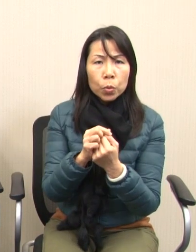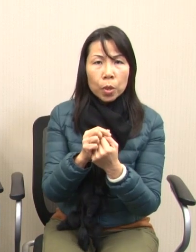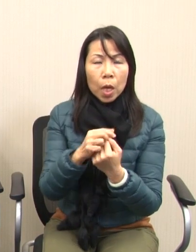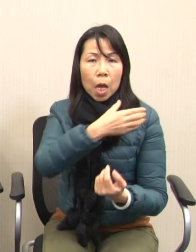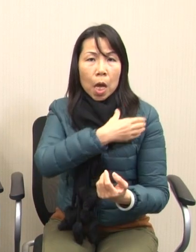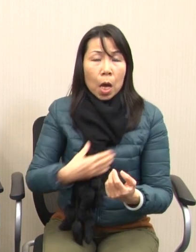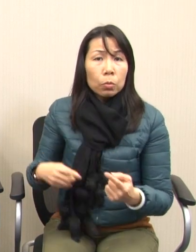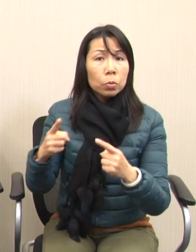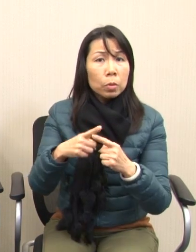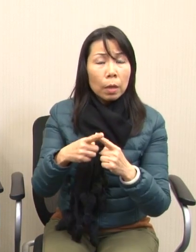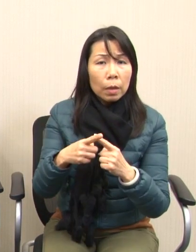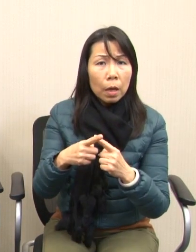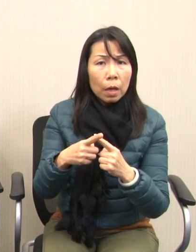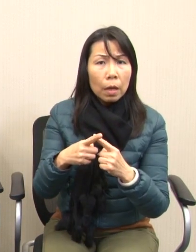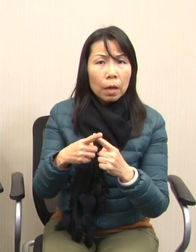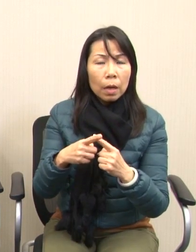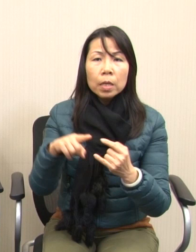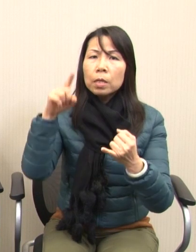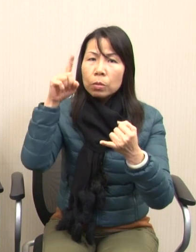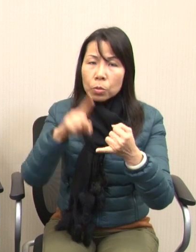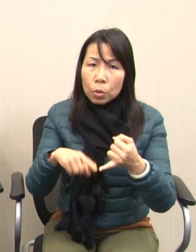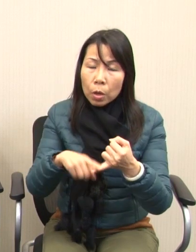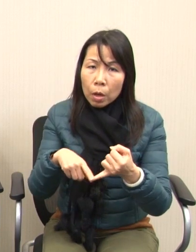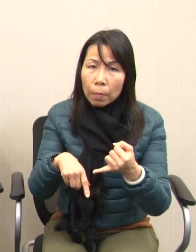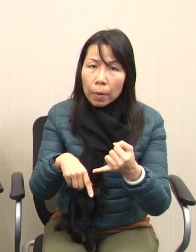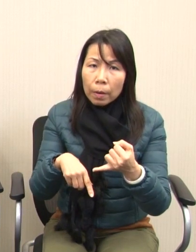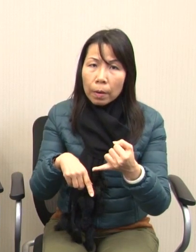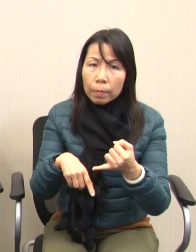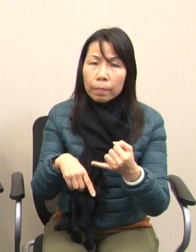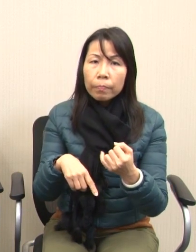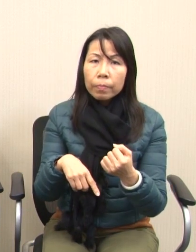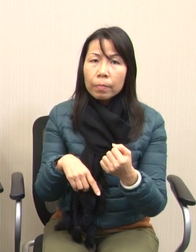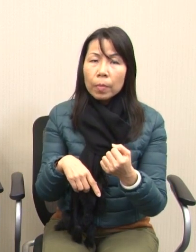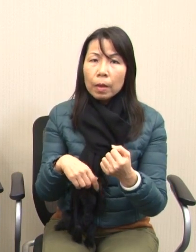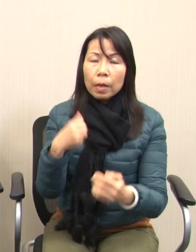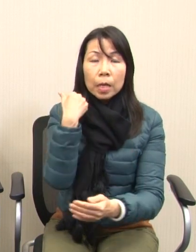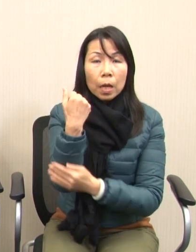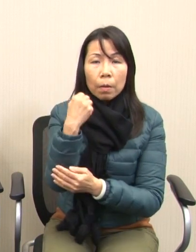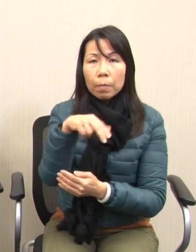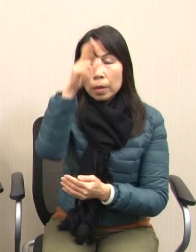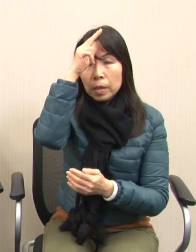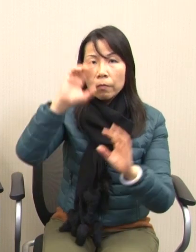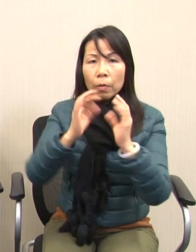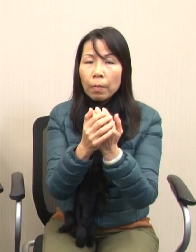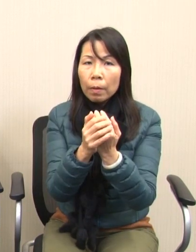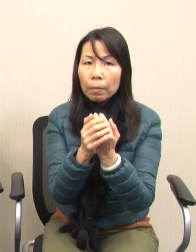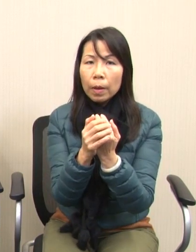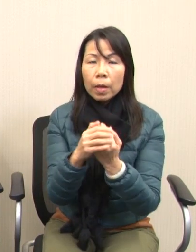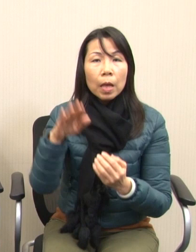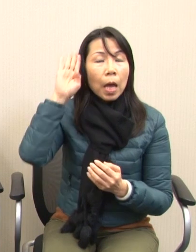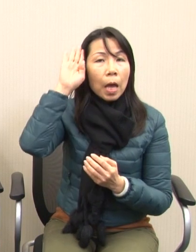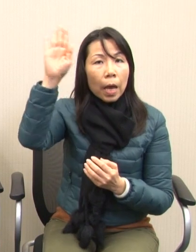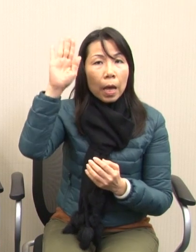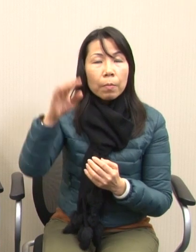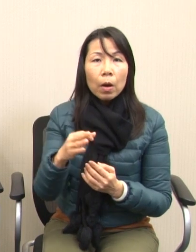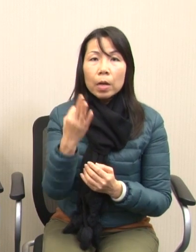人？而最終泛民因為希望依一個人能夠當選，而最終希望依300多票。是